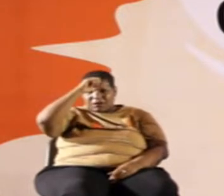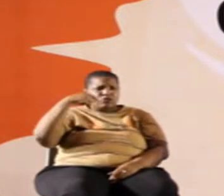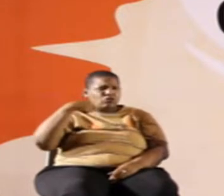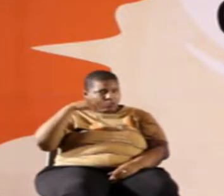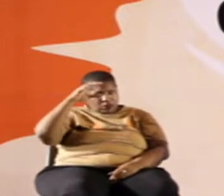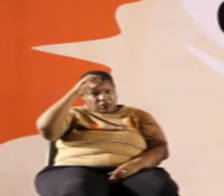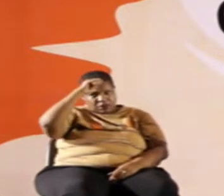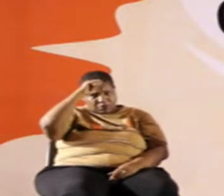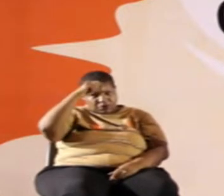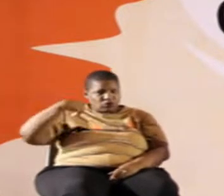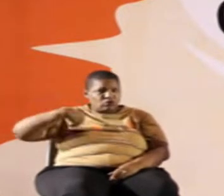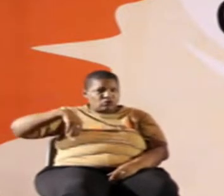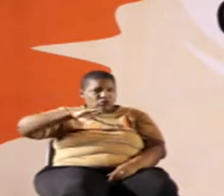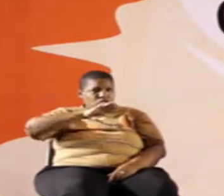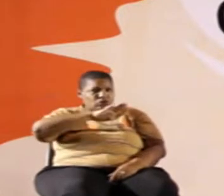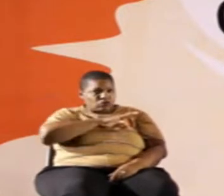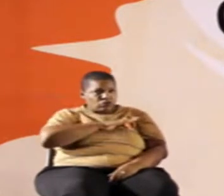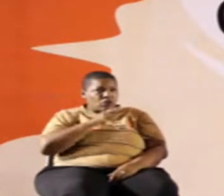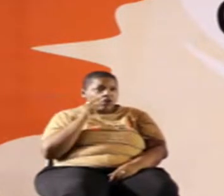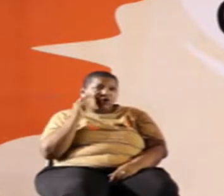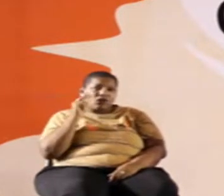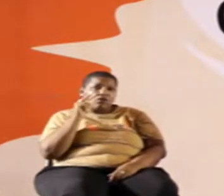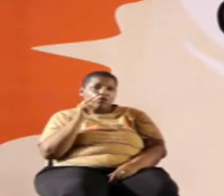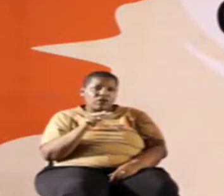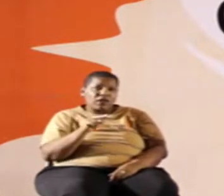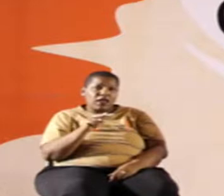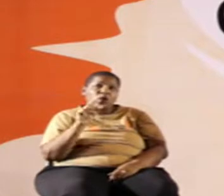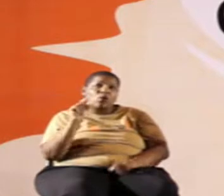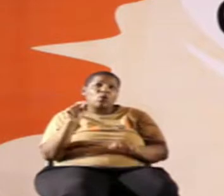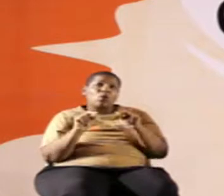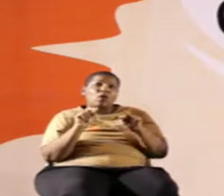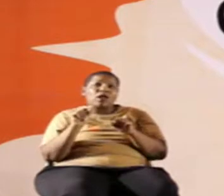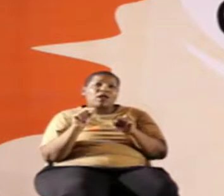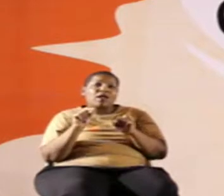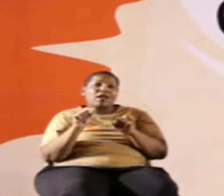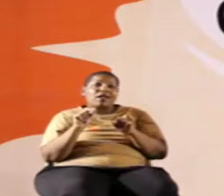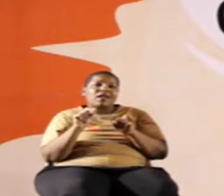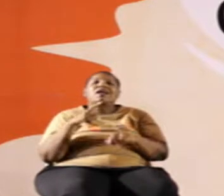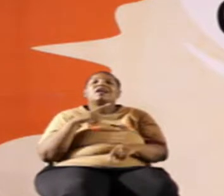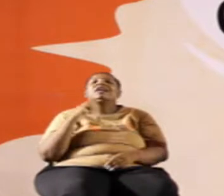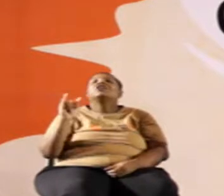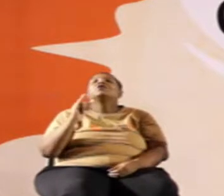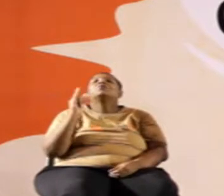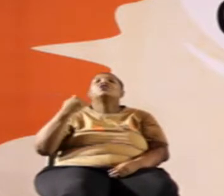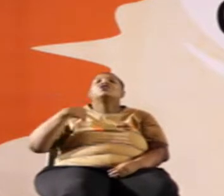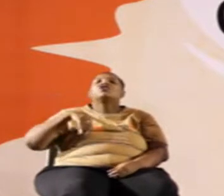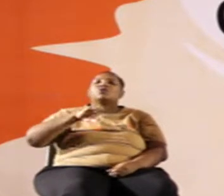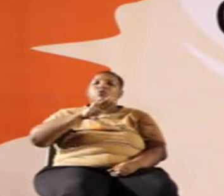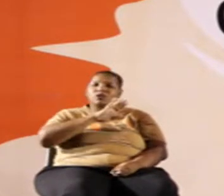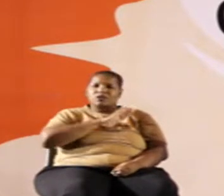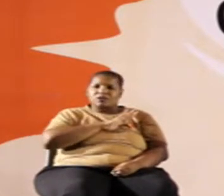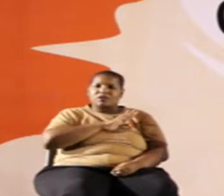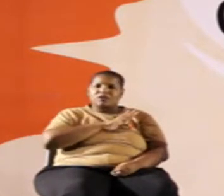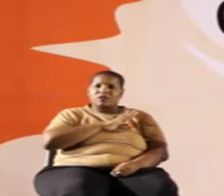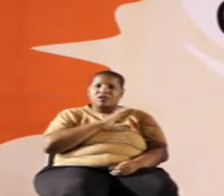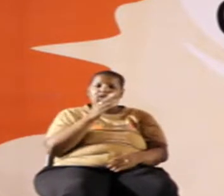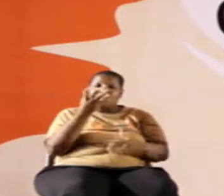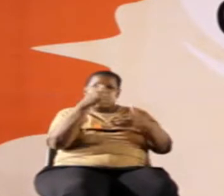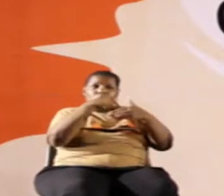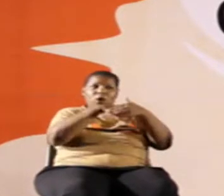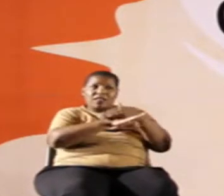O que eu aprendi com as lentes, né, dos olhos de ver, é que o que era importante para nós foi guardado